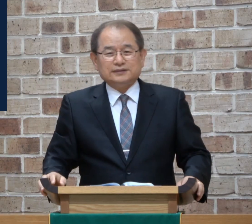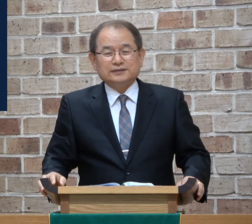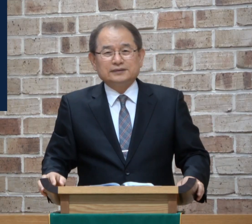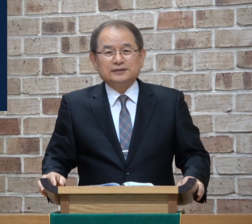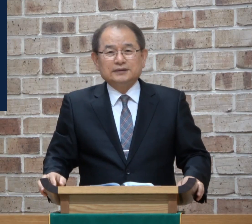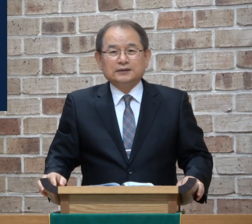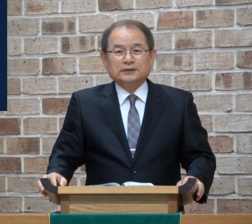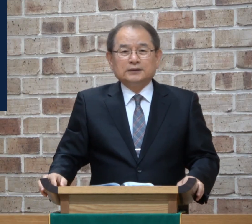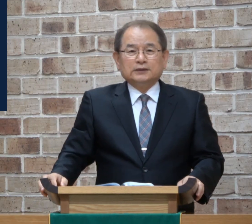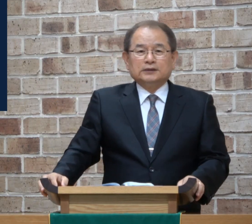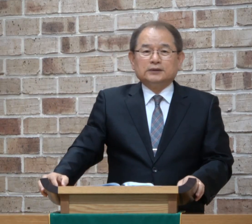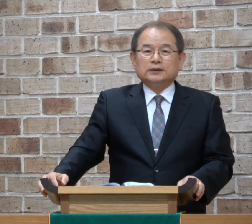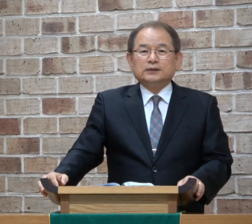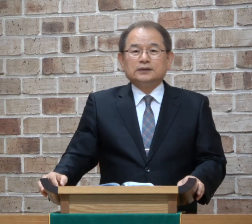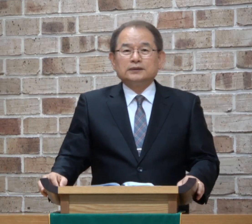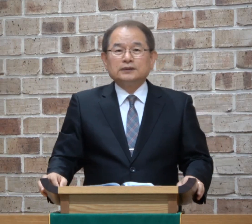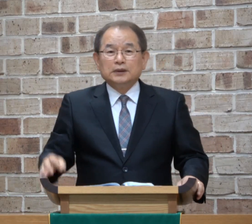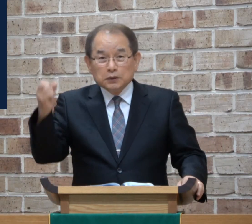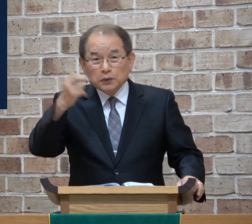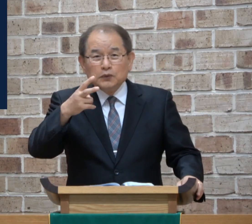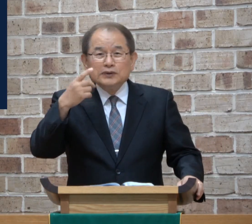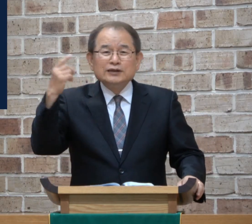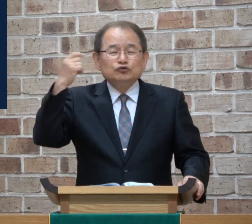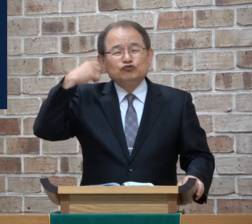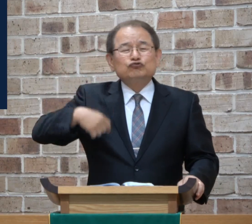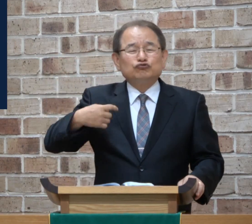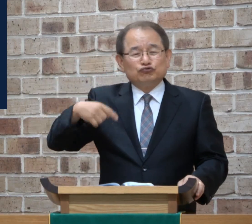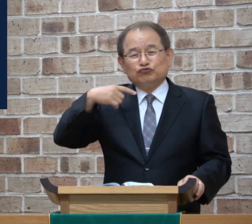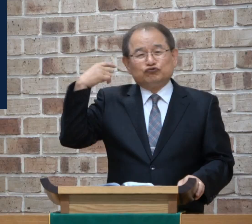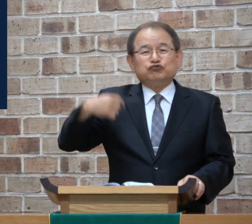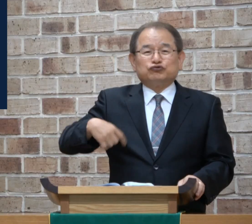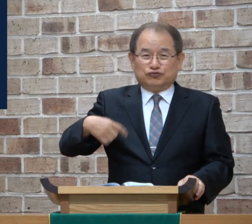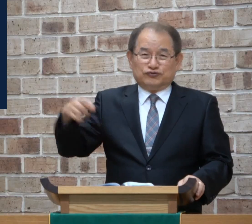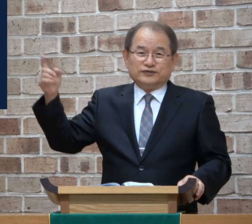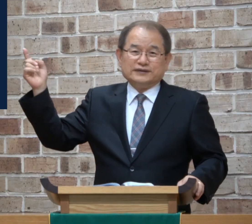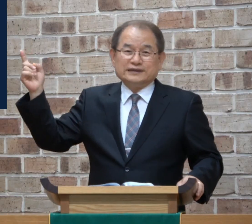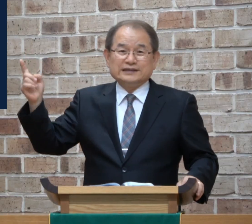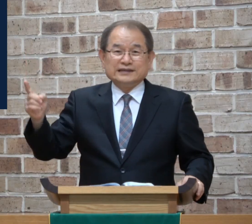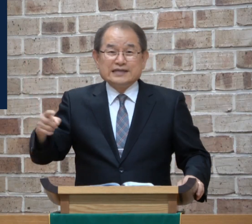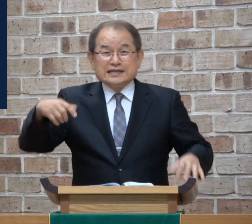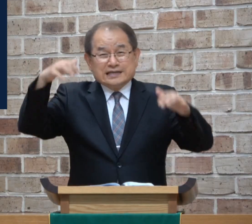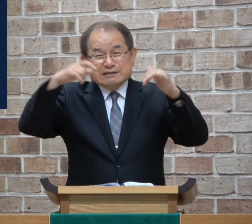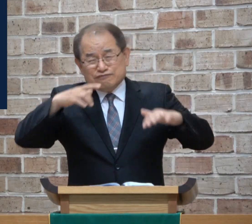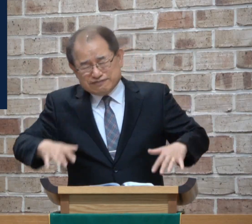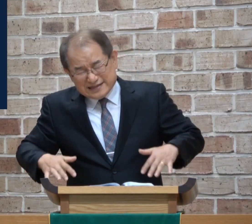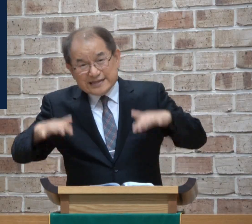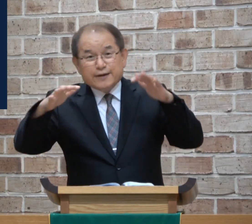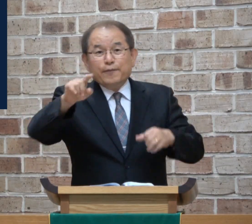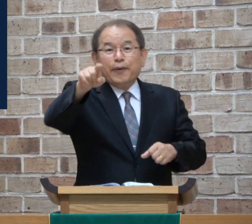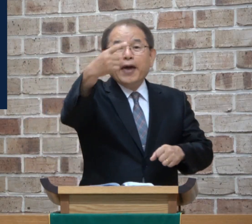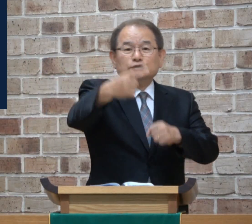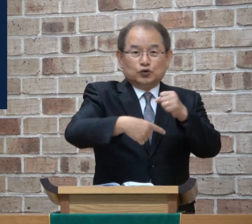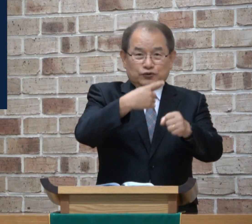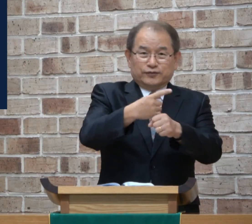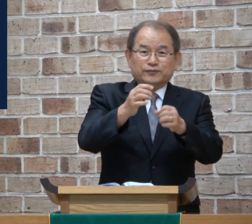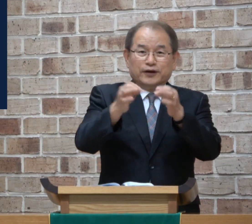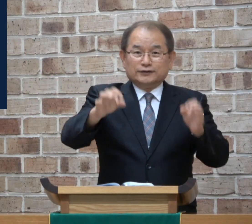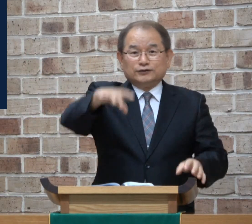사람들은 조금씩 불안해하고 있습니다. 또 중국에서는 너무 많은 비가 와서 또 100년 만에